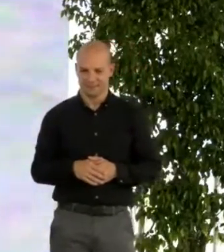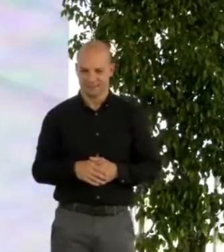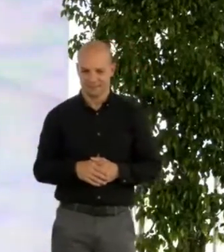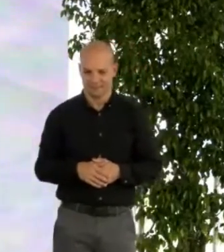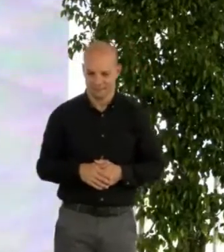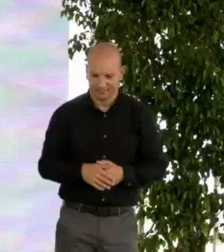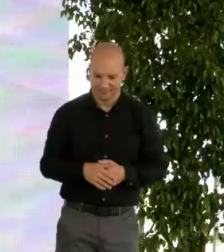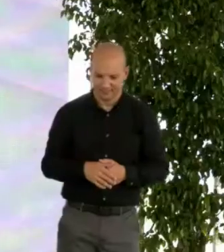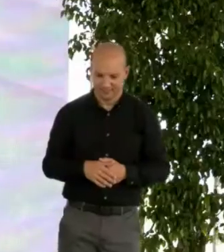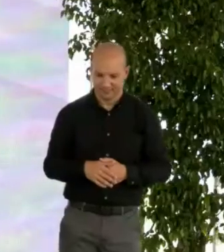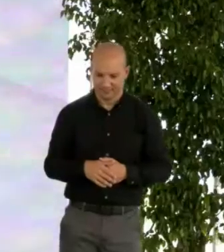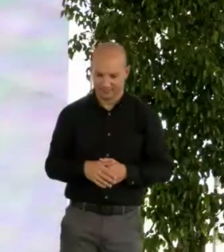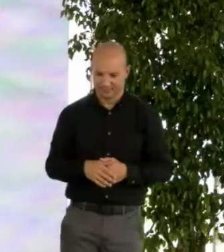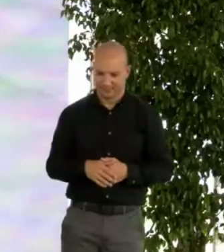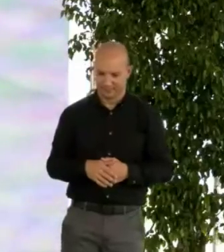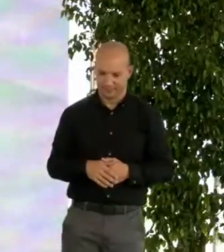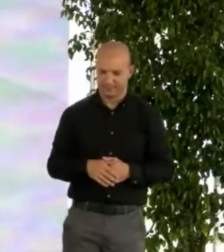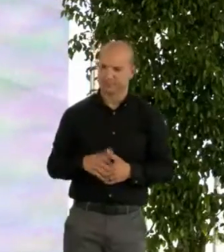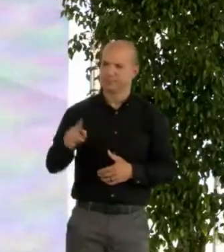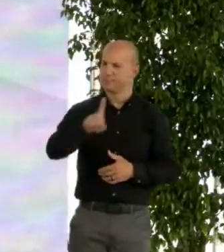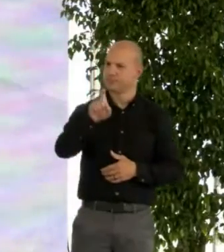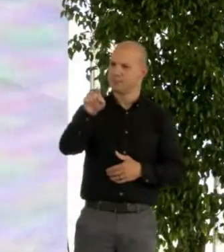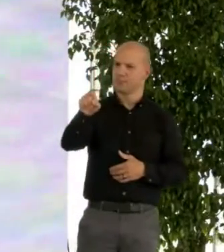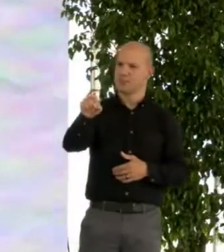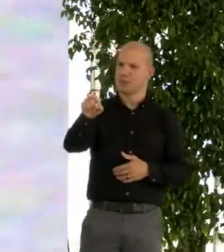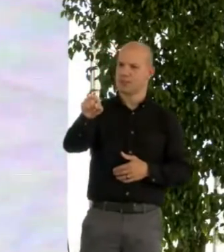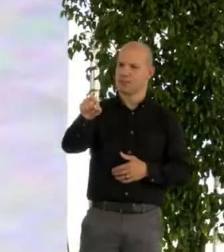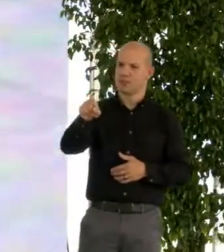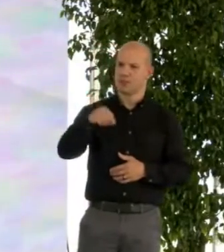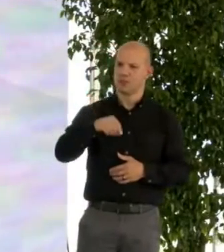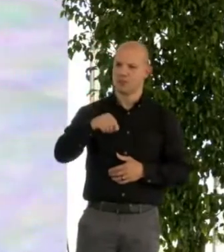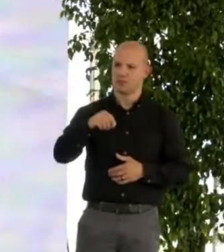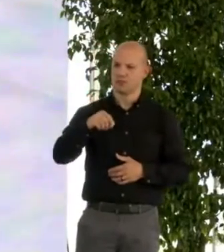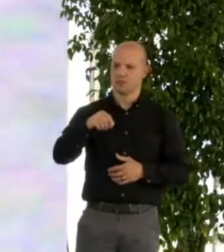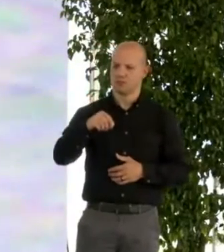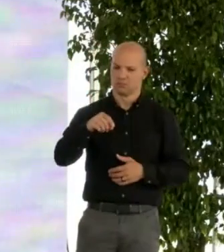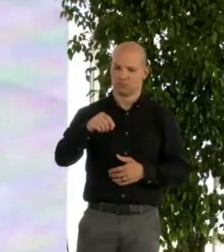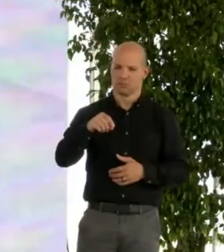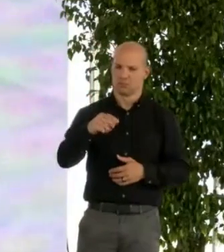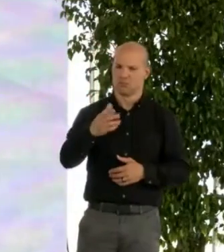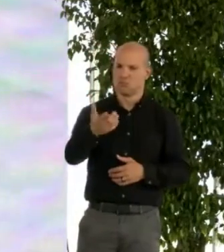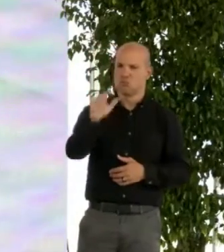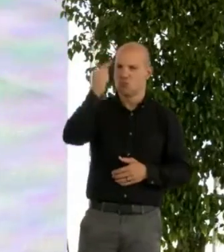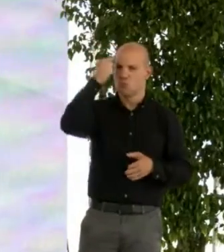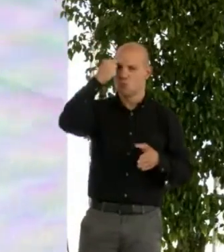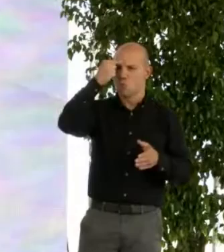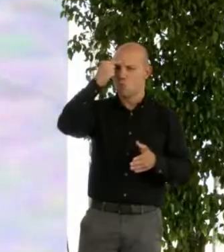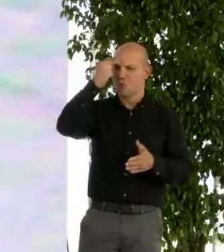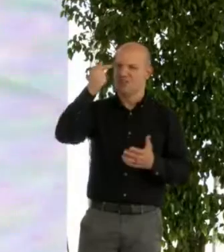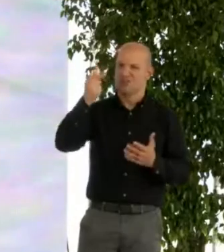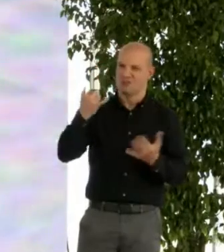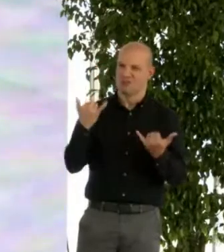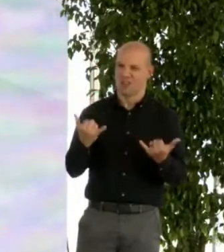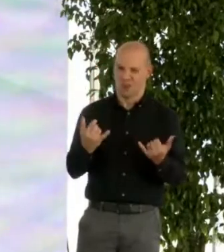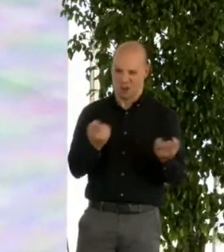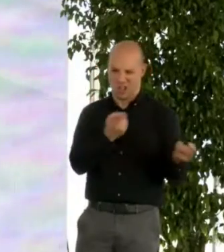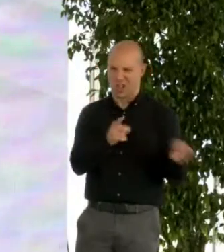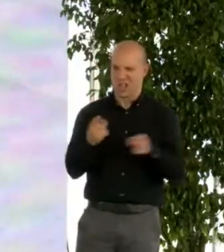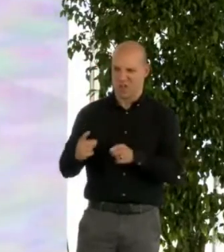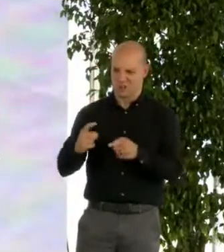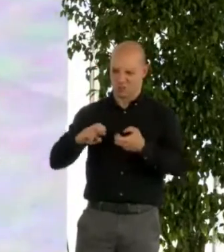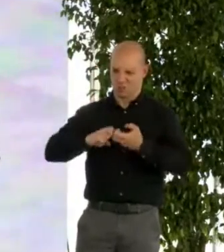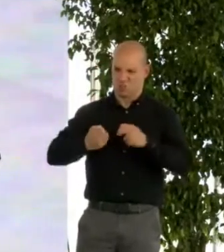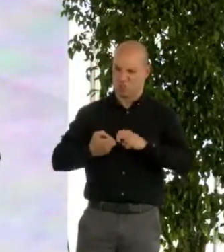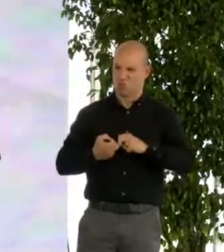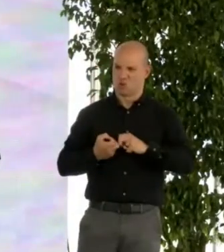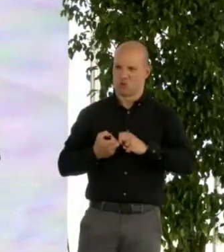Quería preguntarle cuál va a ser la intervención o cuál es la postura del Ejecutivo en torno a la polémica que existe todavía